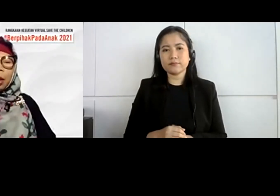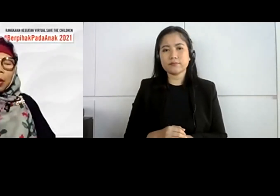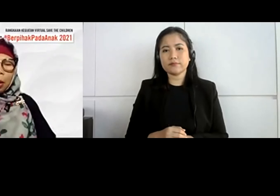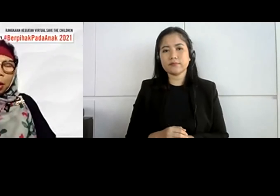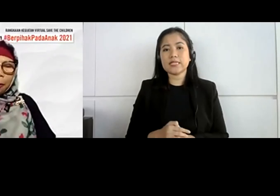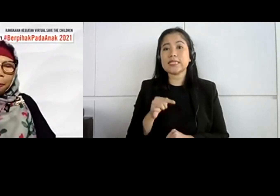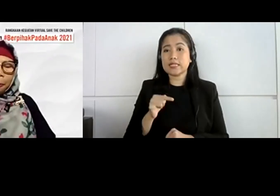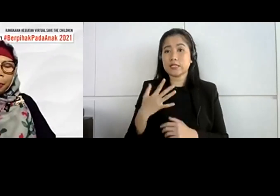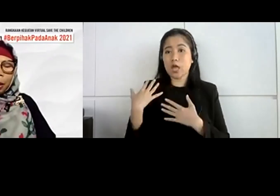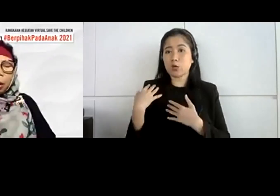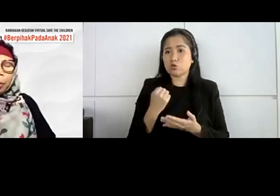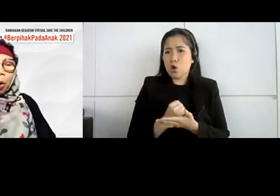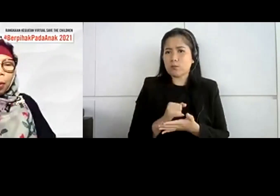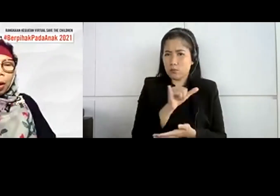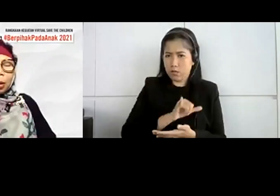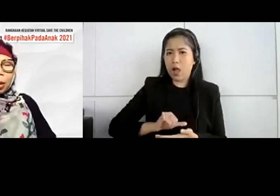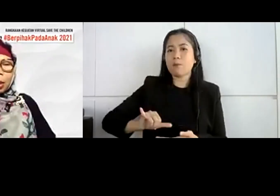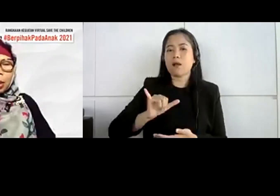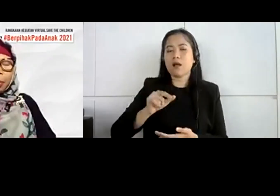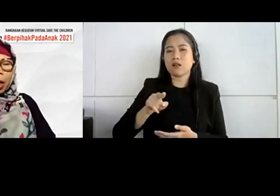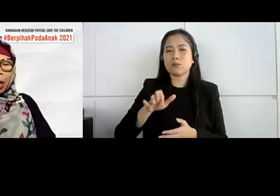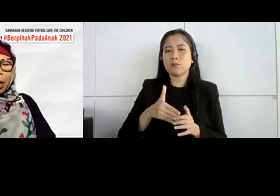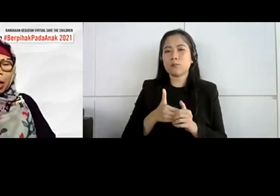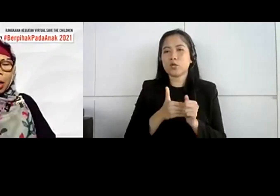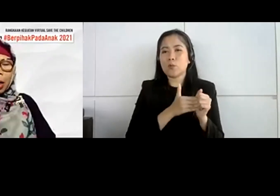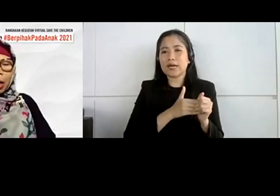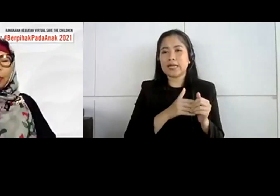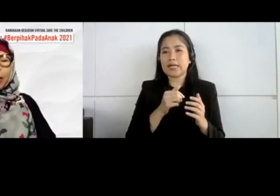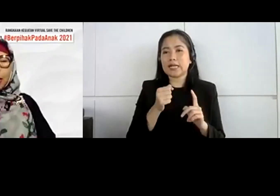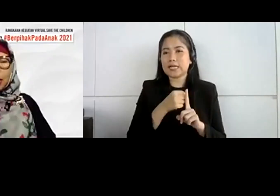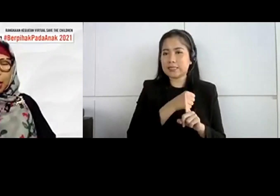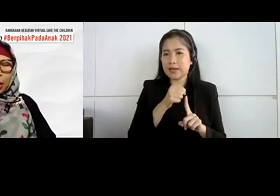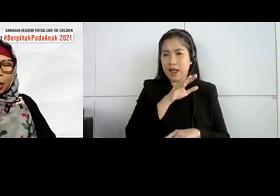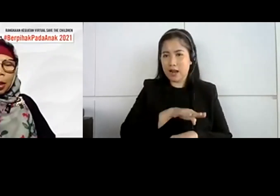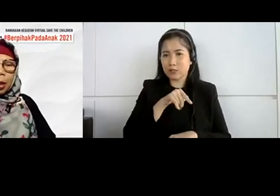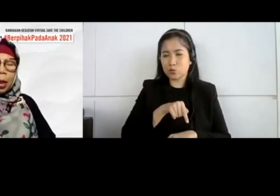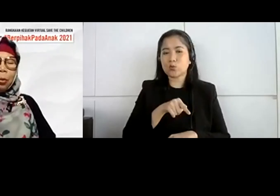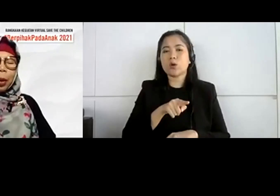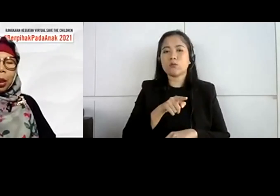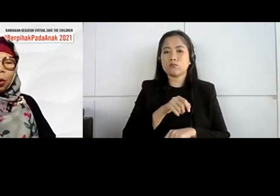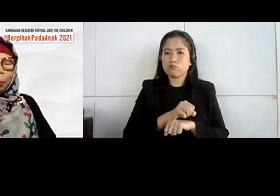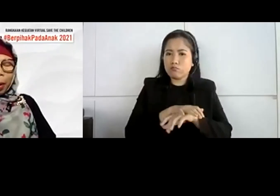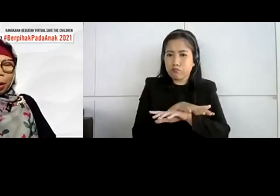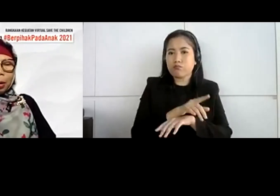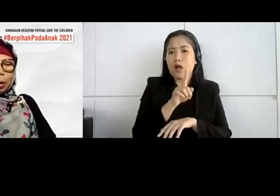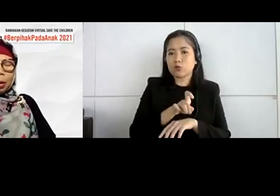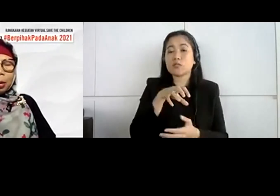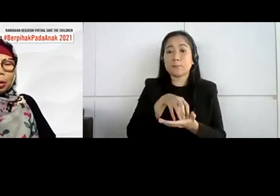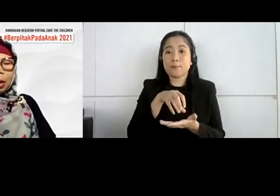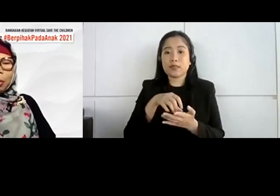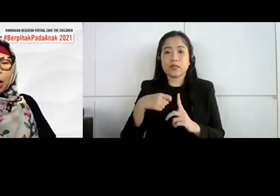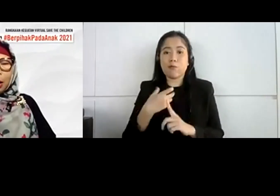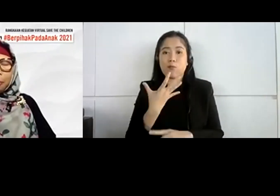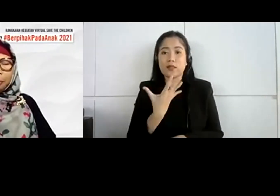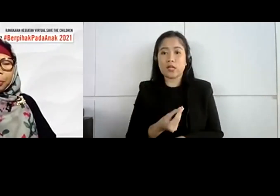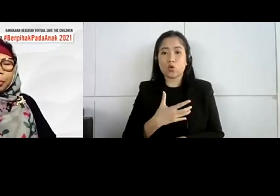jawab kita bersama. Pedoman kekerasan pada anak diimplementasikan di Kabupaten Kupang.